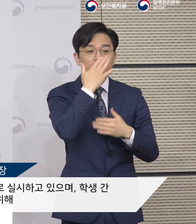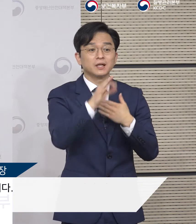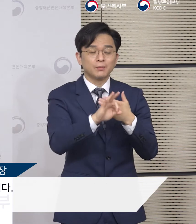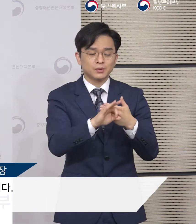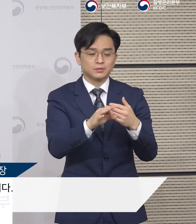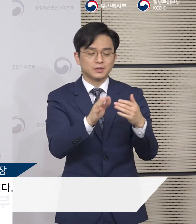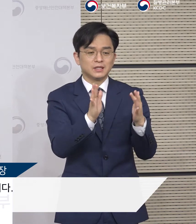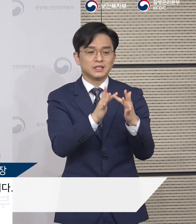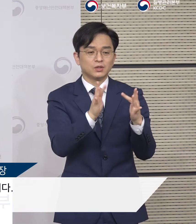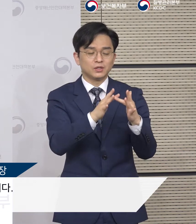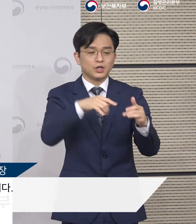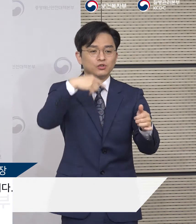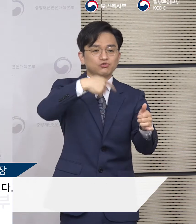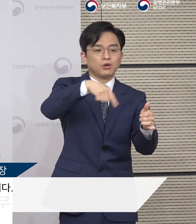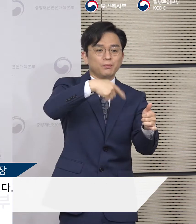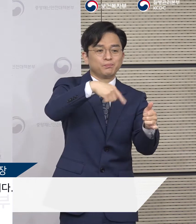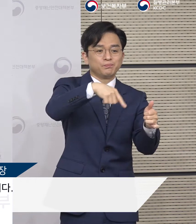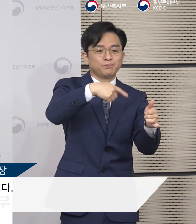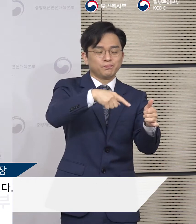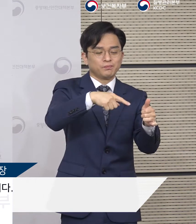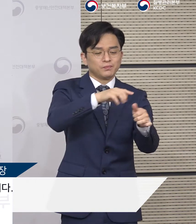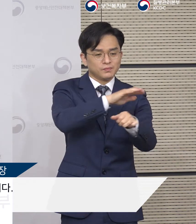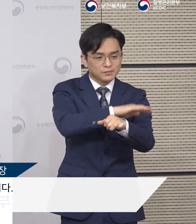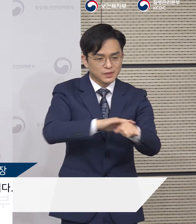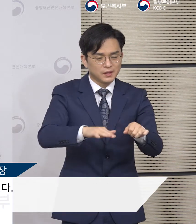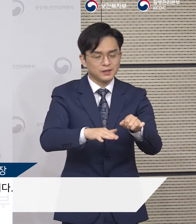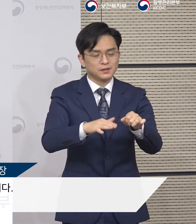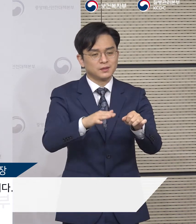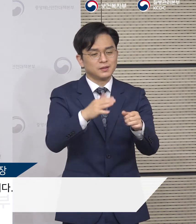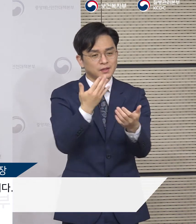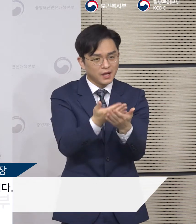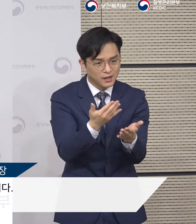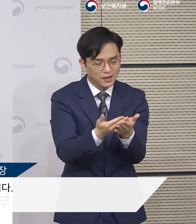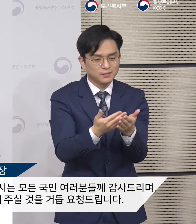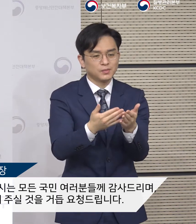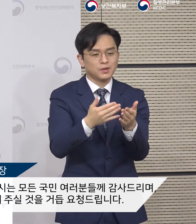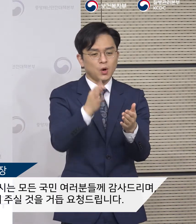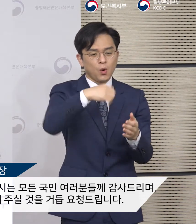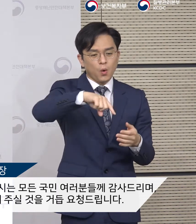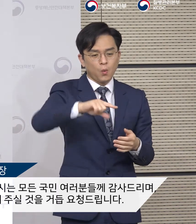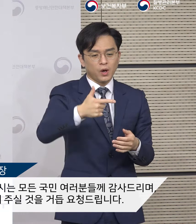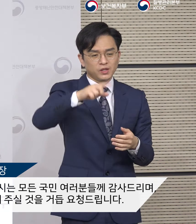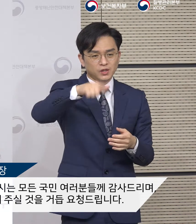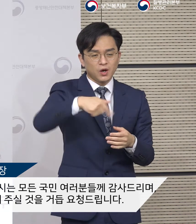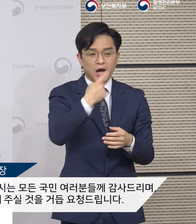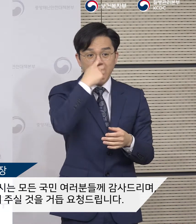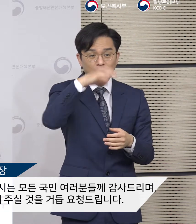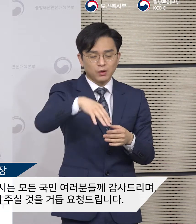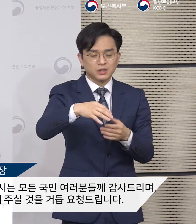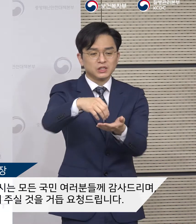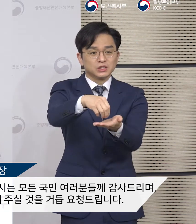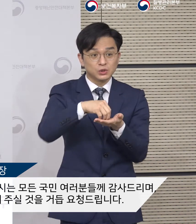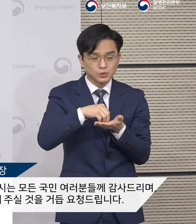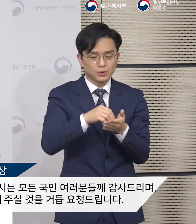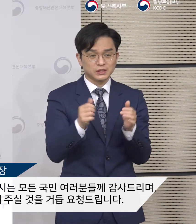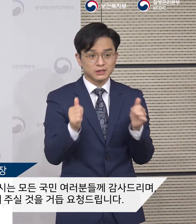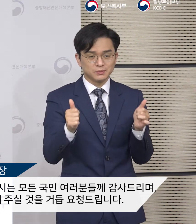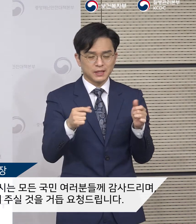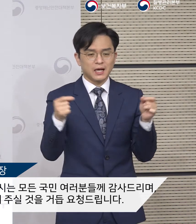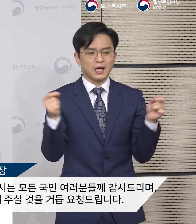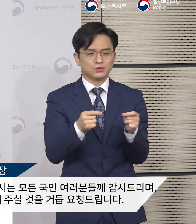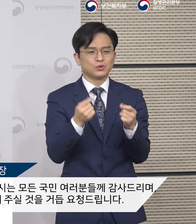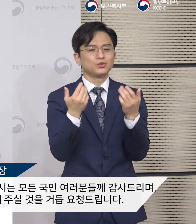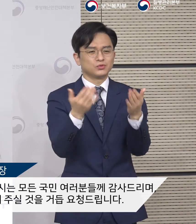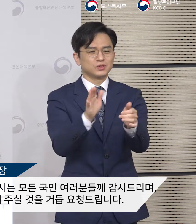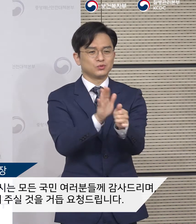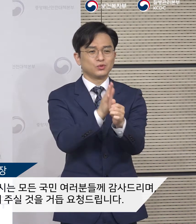활성화하기 위해 원격 학원 등록 절차 간소화도 추진하고 있습니다. 우리 모두를 위해 개인의 불편을 감수하고